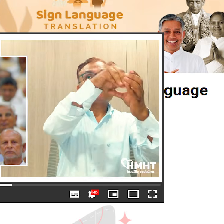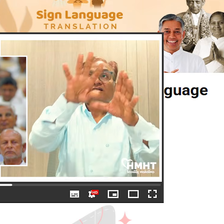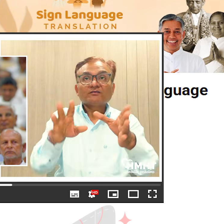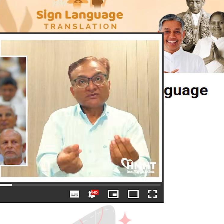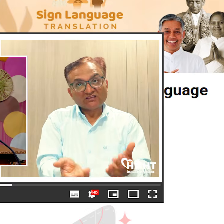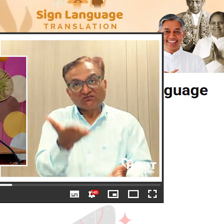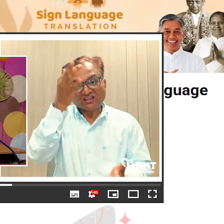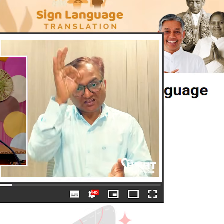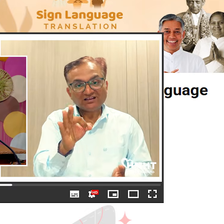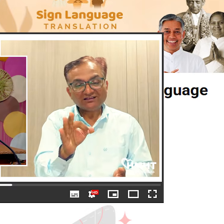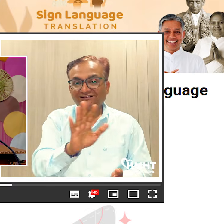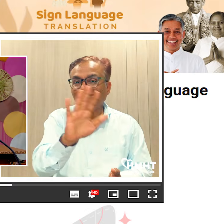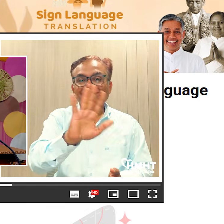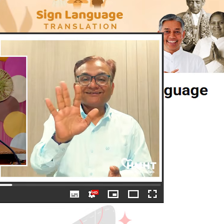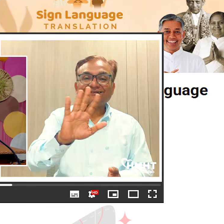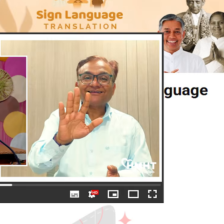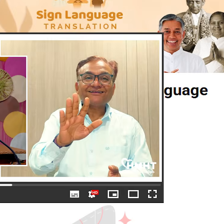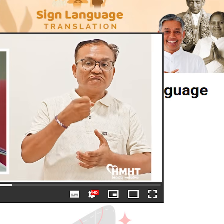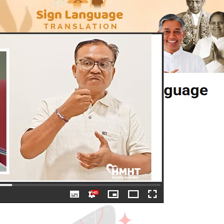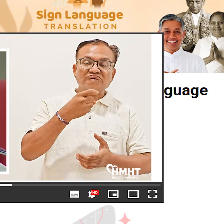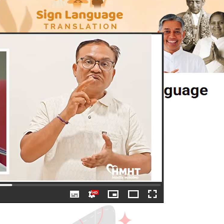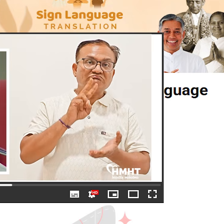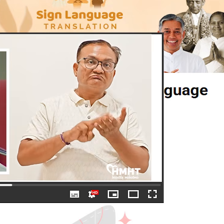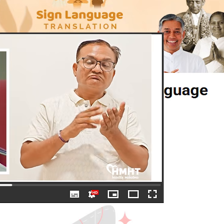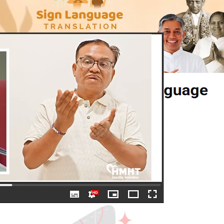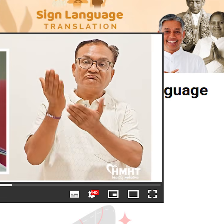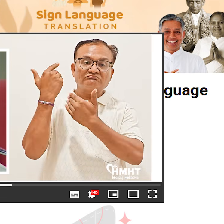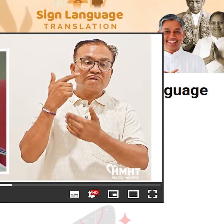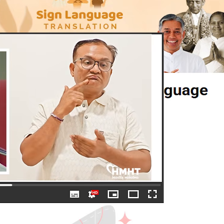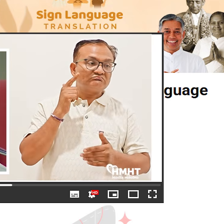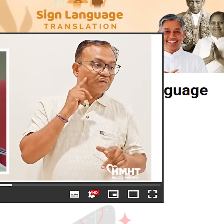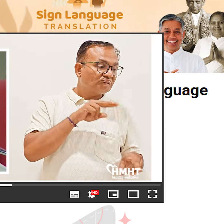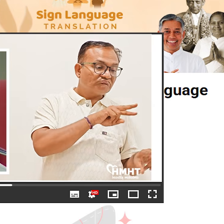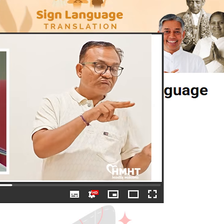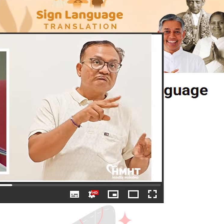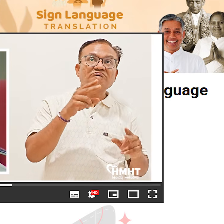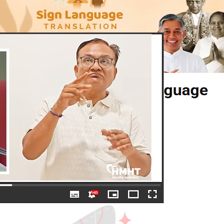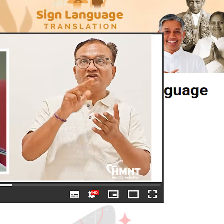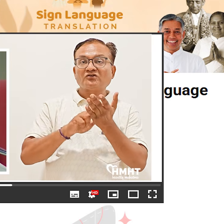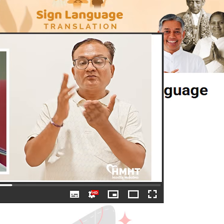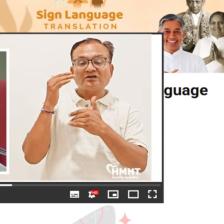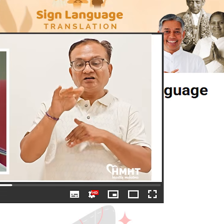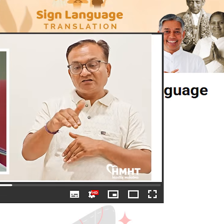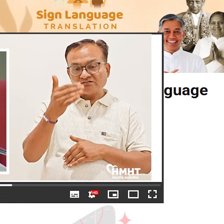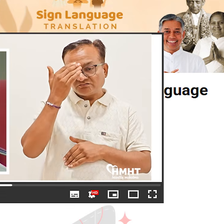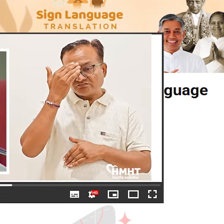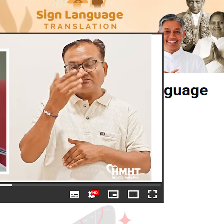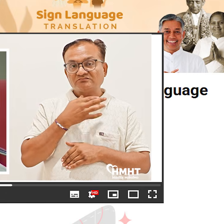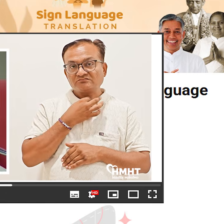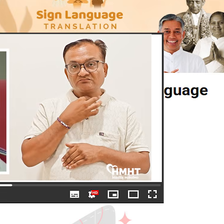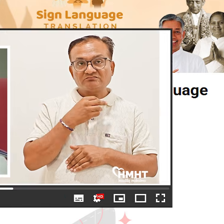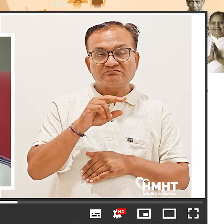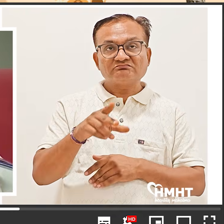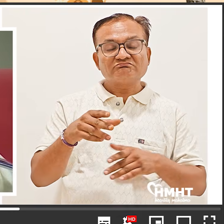સાઇન લેંગ્વેજમાં ઉપલબ્ધ થશે. તેઓ પણ આ વિજ્ઞાનને સમજી શકશે અને જ્ઞાન માર્ગી પુરુષાર્થ કરી